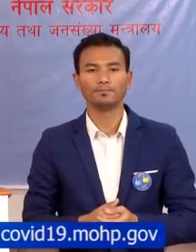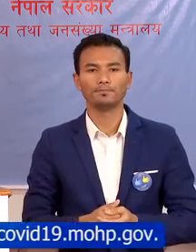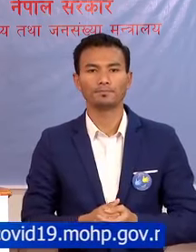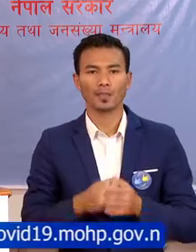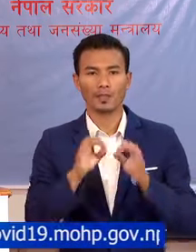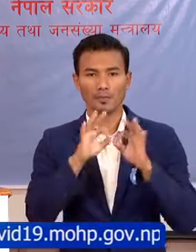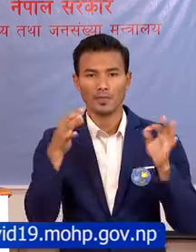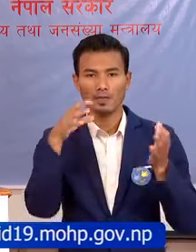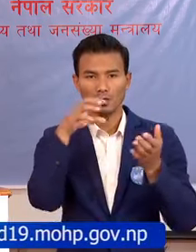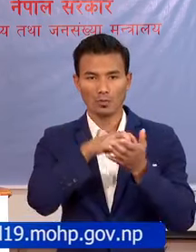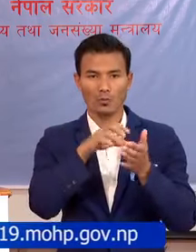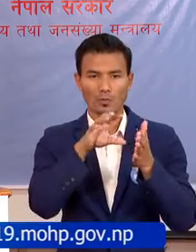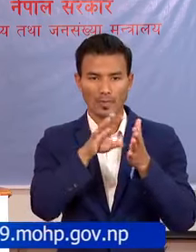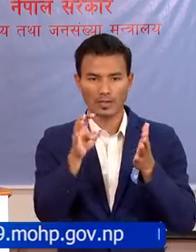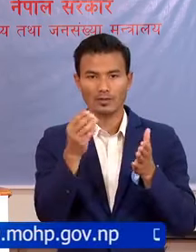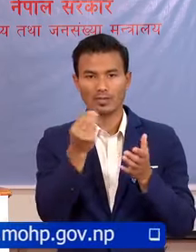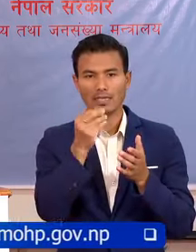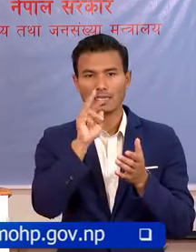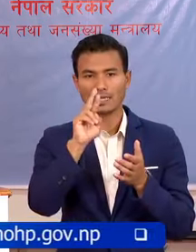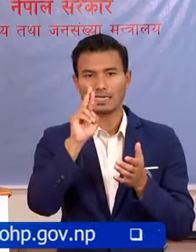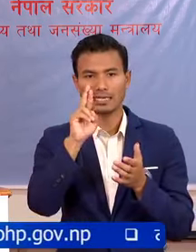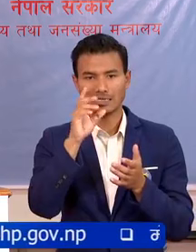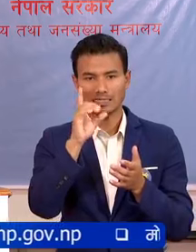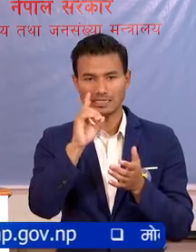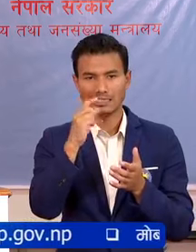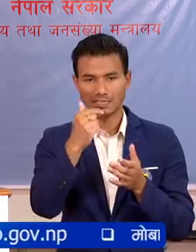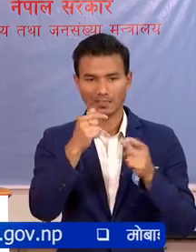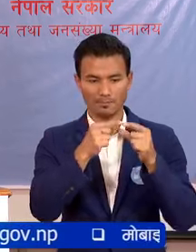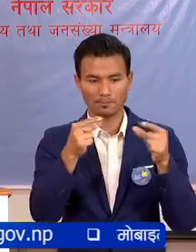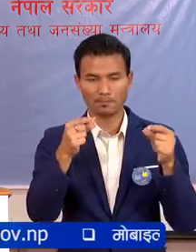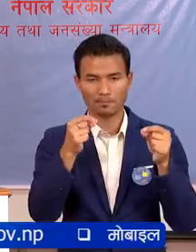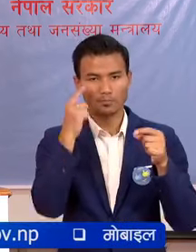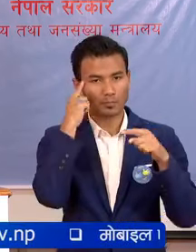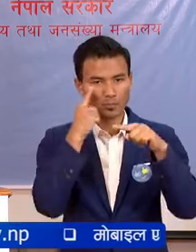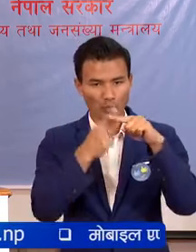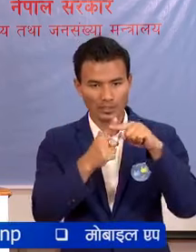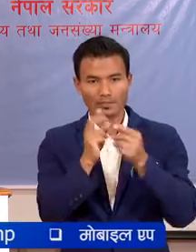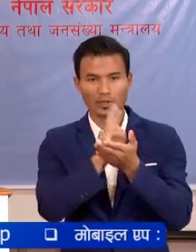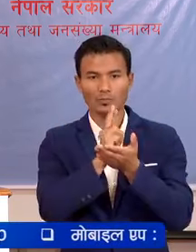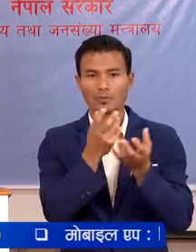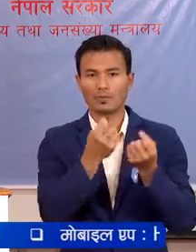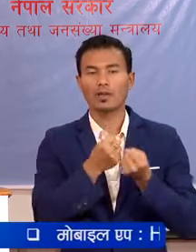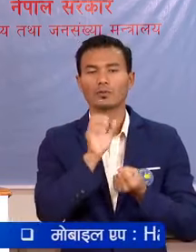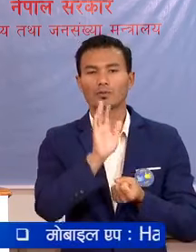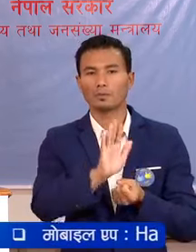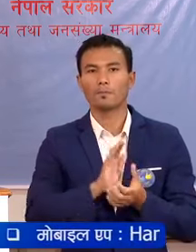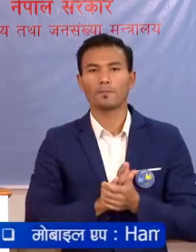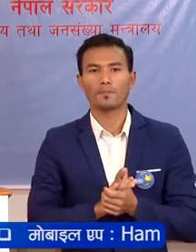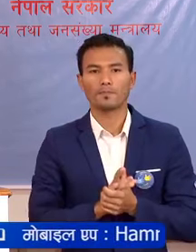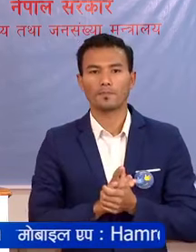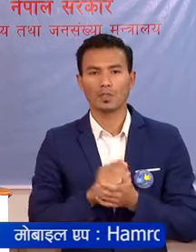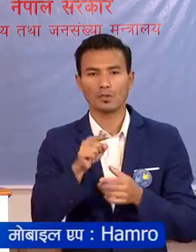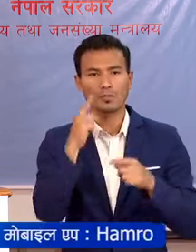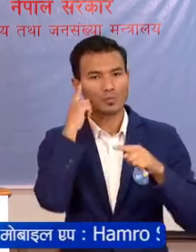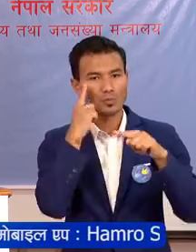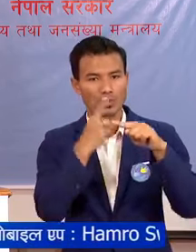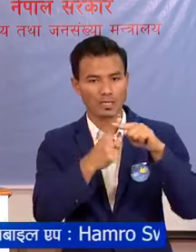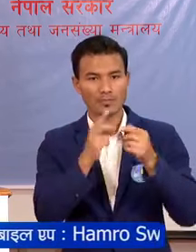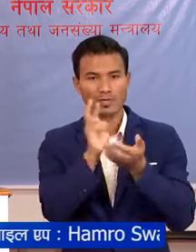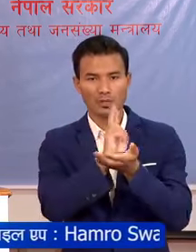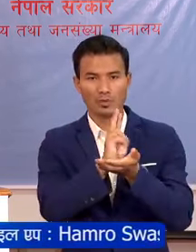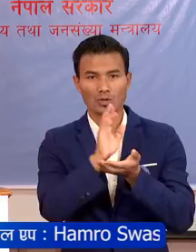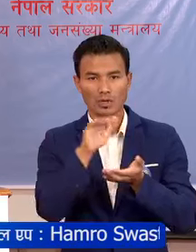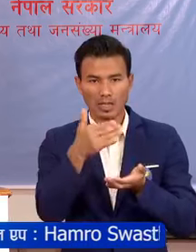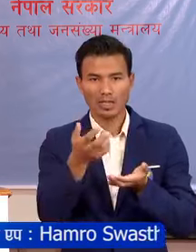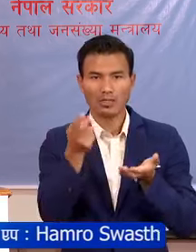बिविन्न ठाउं बाट केही रैपिड डाइगनोस्टिक कीट हरू पोजिटिव बहेका रिपोर्ट हरू छन। एसरी बहेका पोजिटिव रिपोर्ट हरू